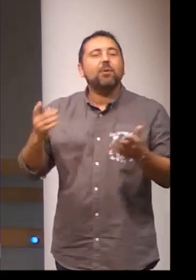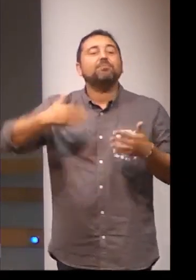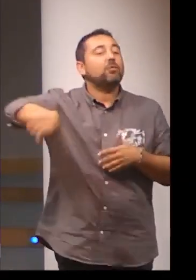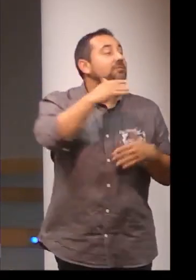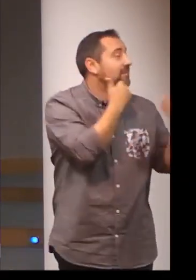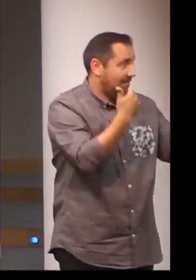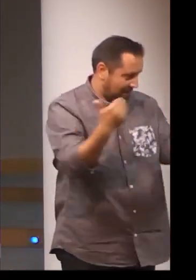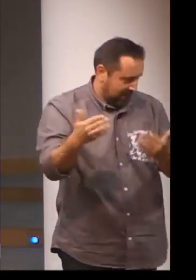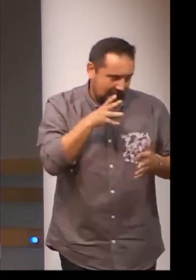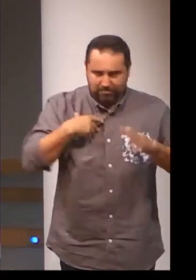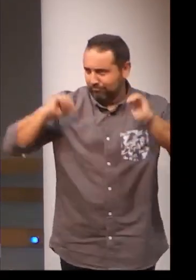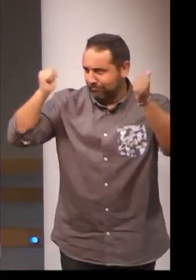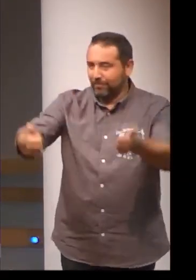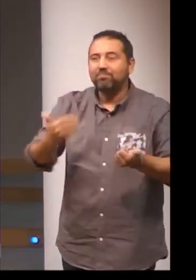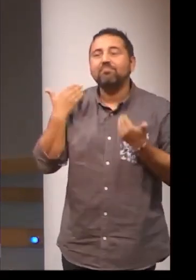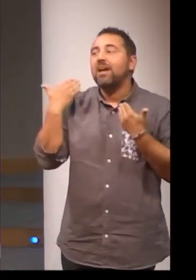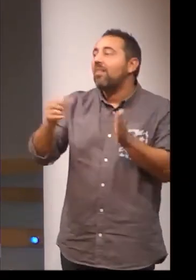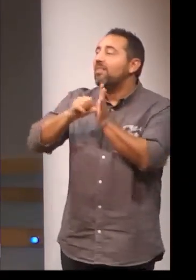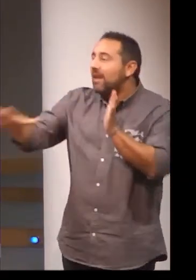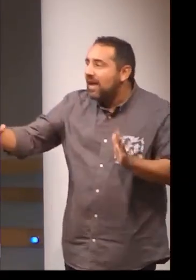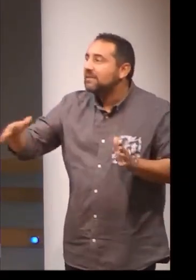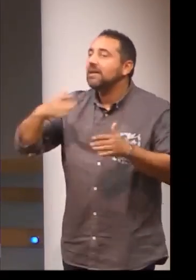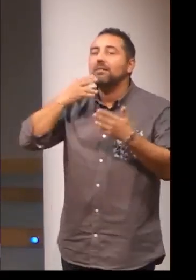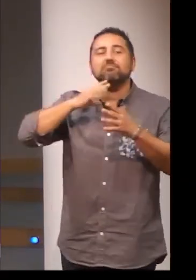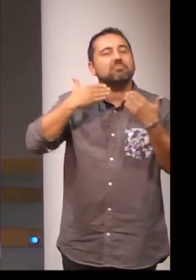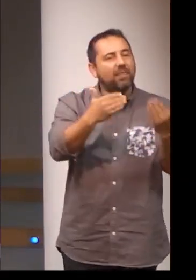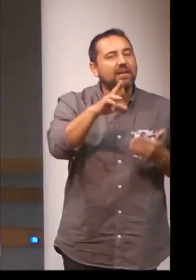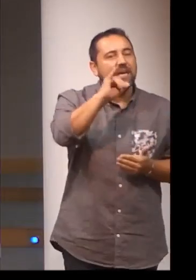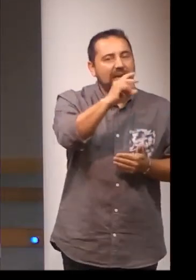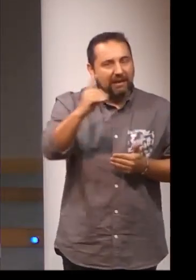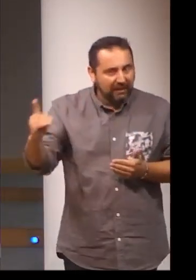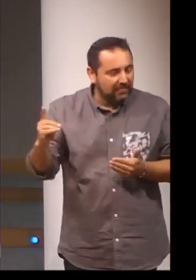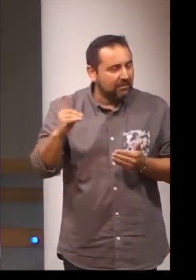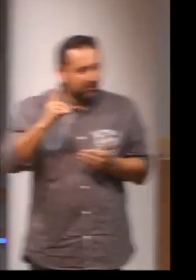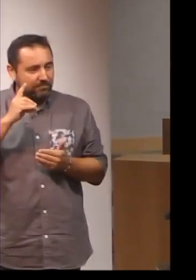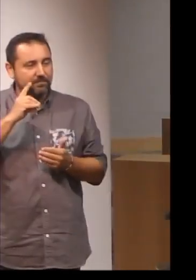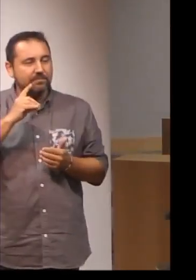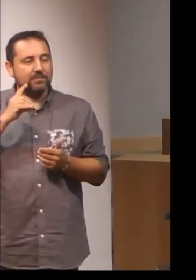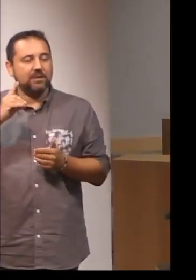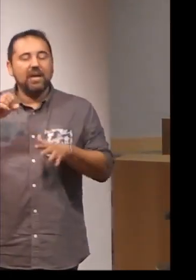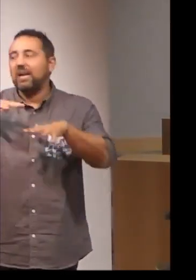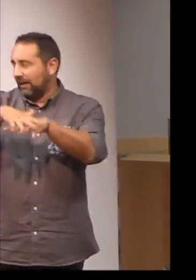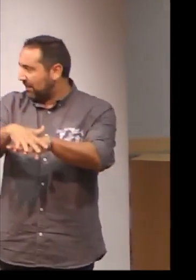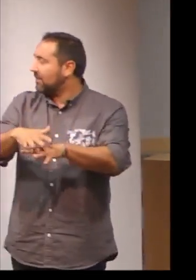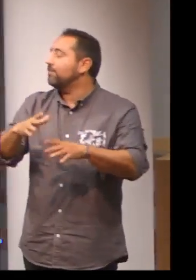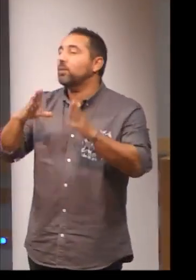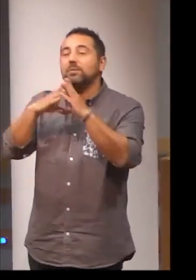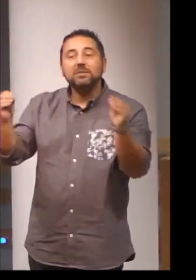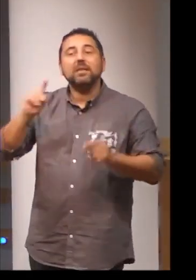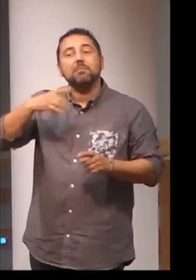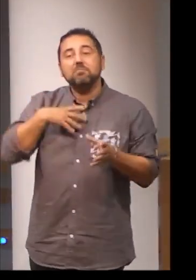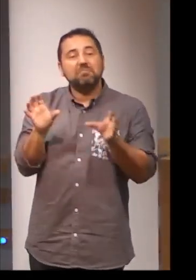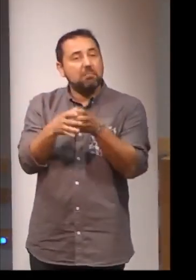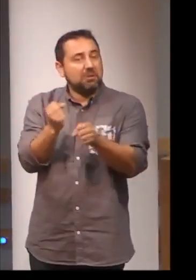Comienzo ahora. Gracias a CENESE, gracias a la red interuniversitaria por habernos admitido a formar parte del equipo de trabajo.